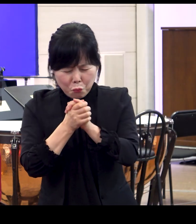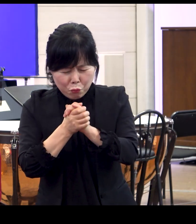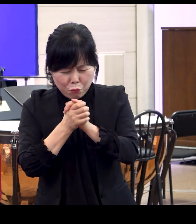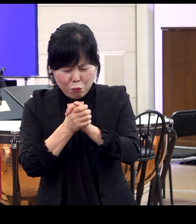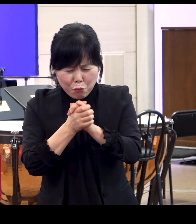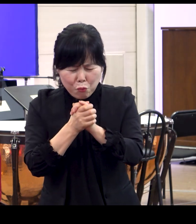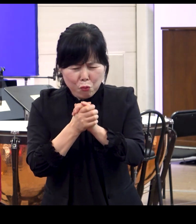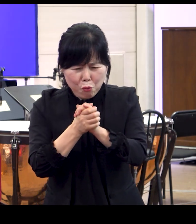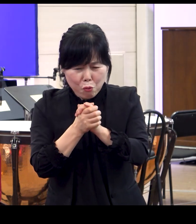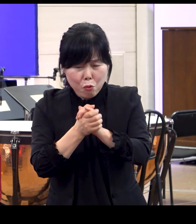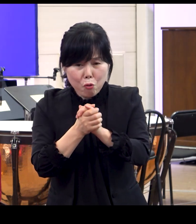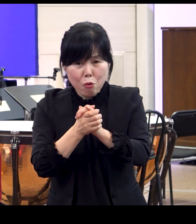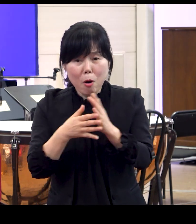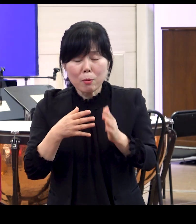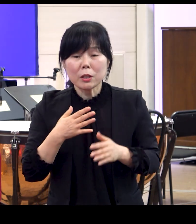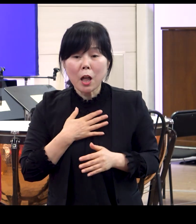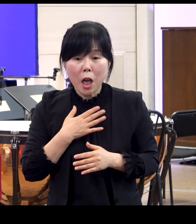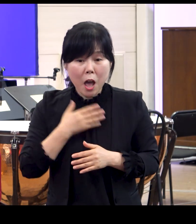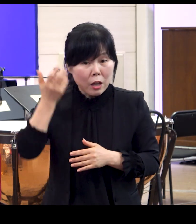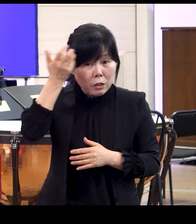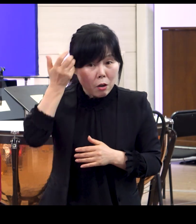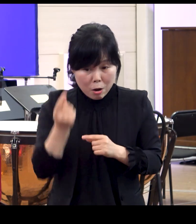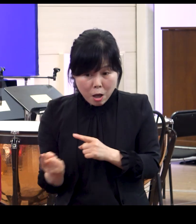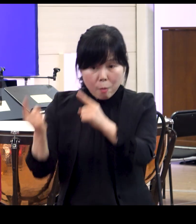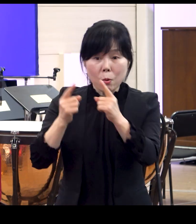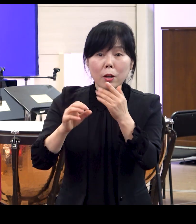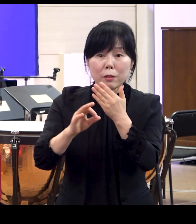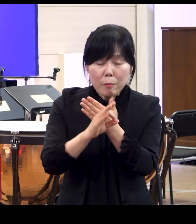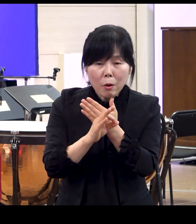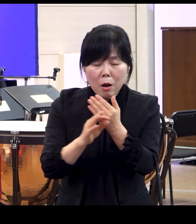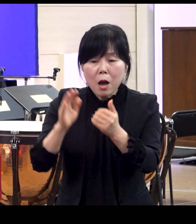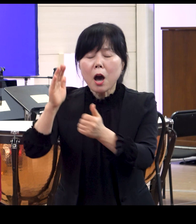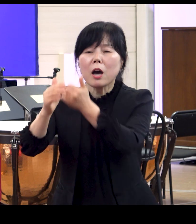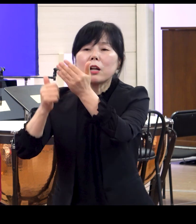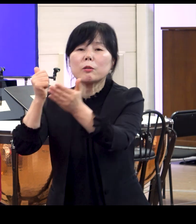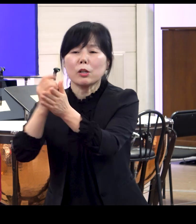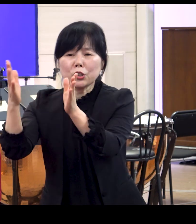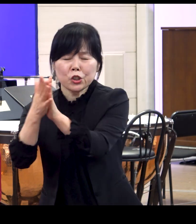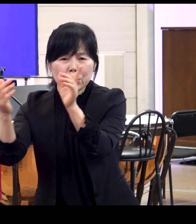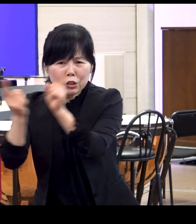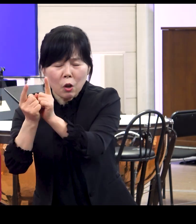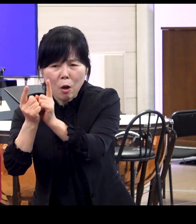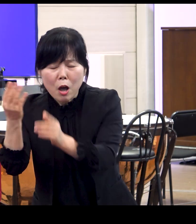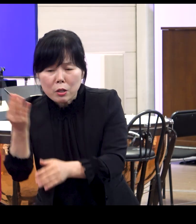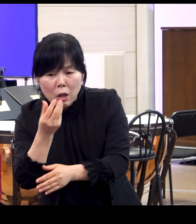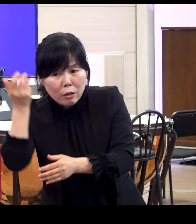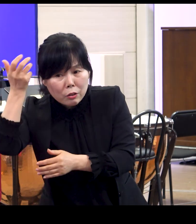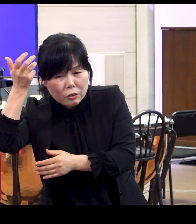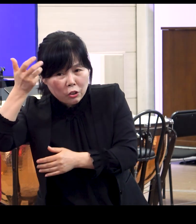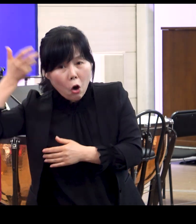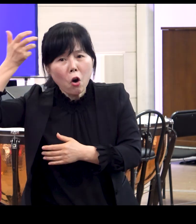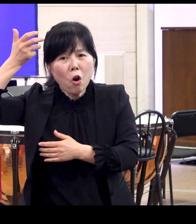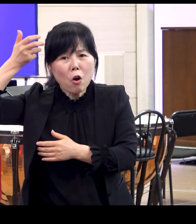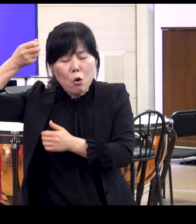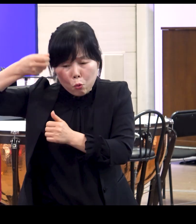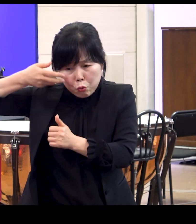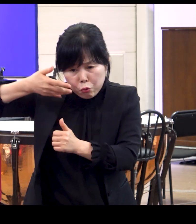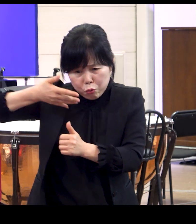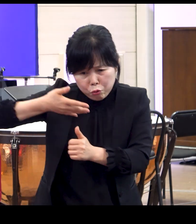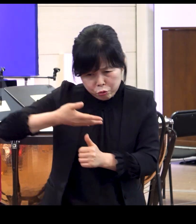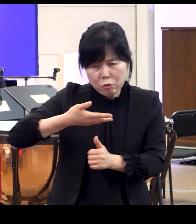그 기도가 정말 내 영을 살리는 기도가 된다는 얘기 뭐냐? 기도 가운데 하나님이 생기를 불어넣는 역사가 있어야 되는